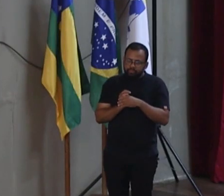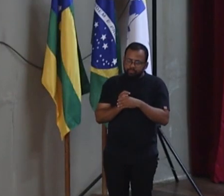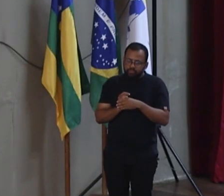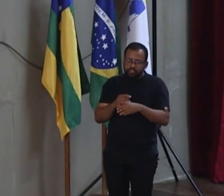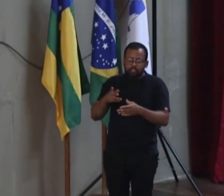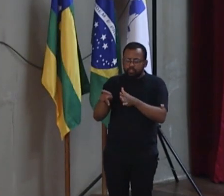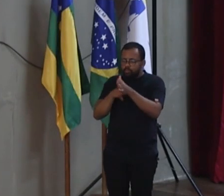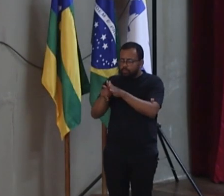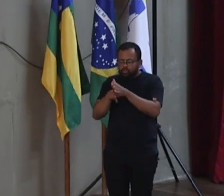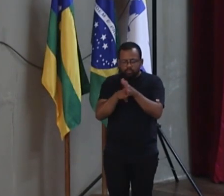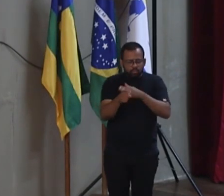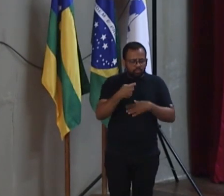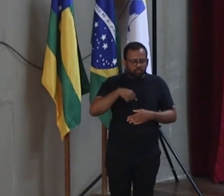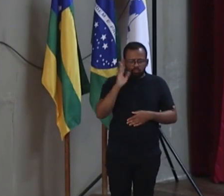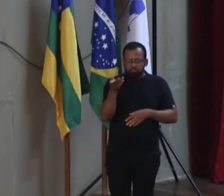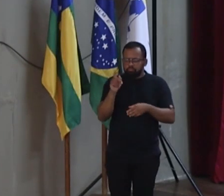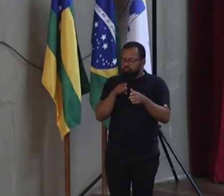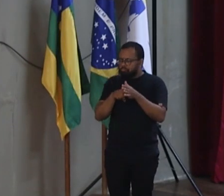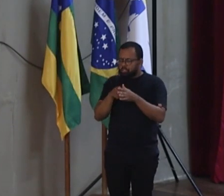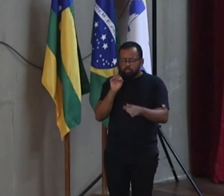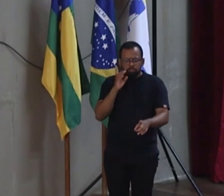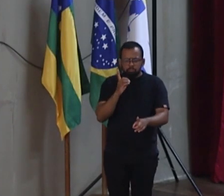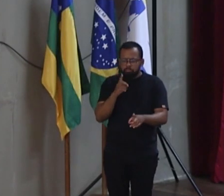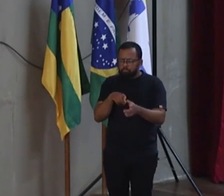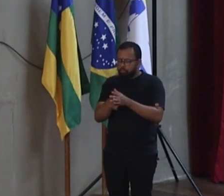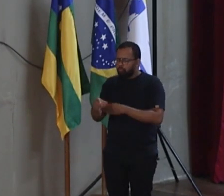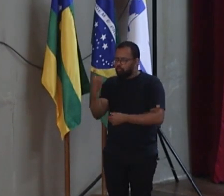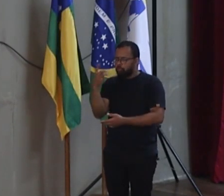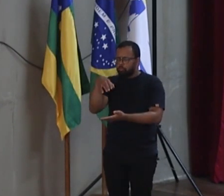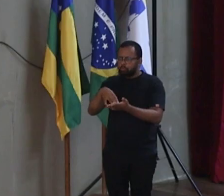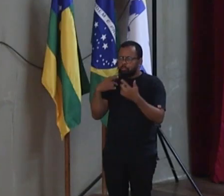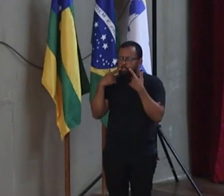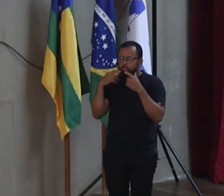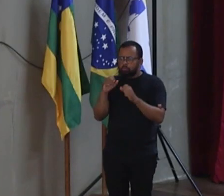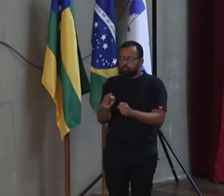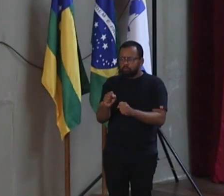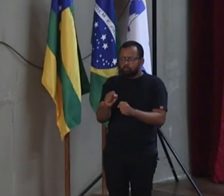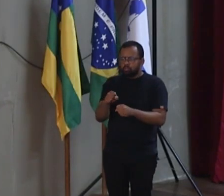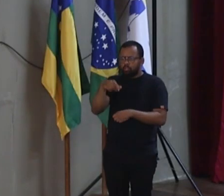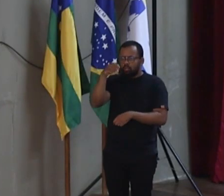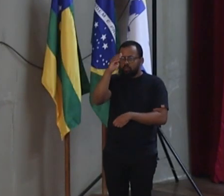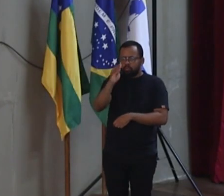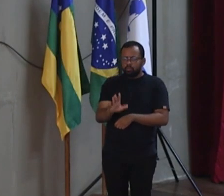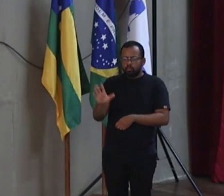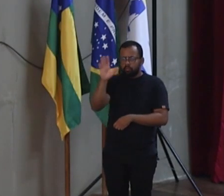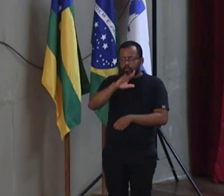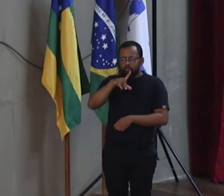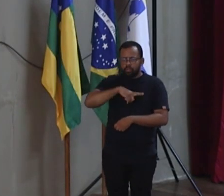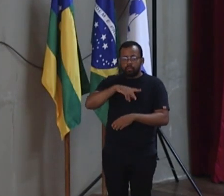todas as buscas que eu fiz, eu só encontro um departamento de linguística aplicada no Brasil.